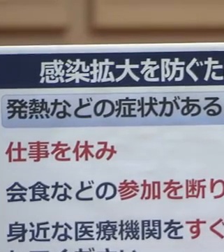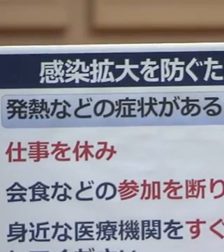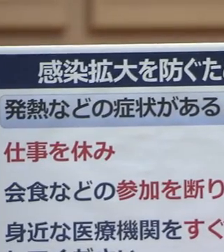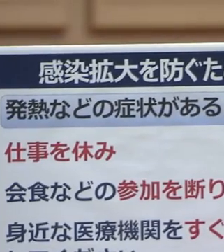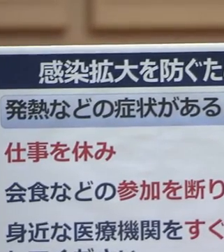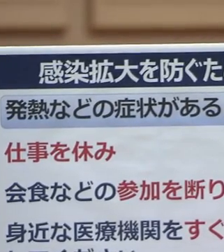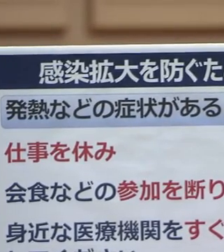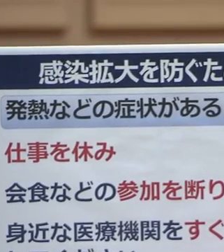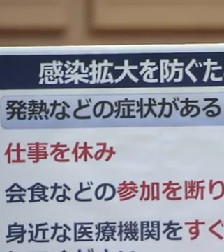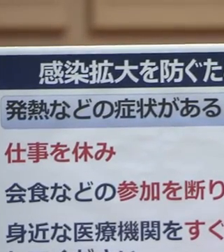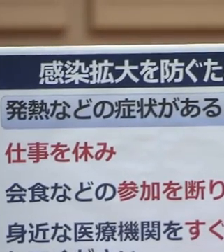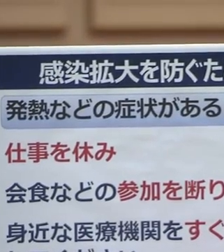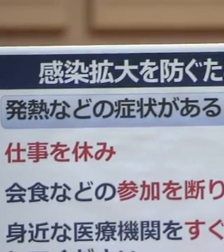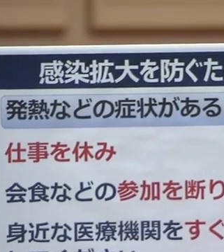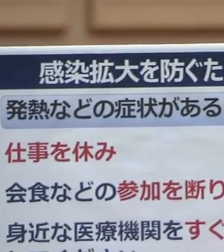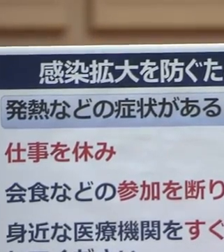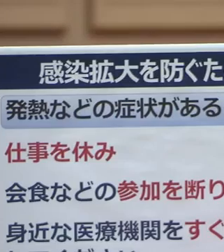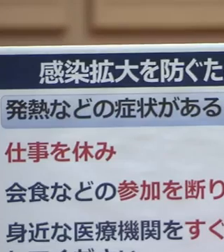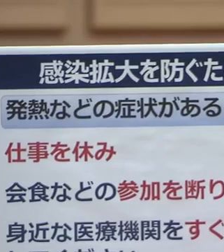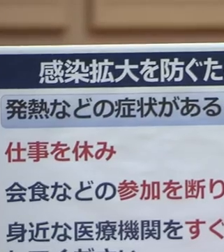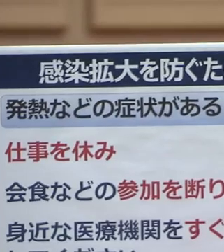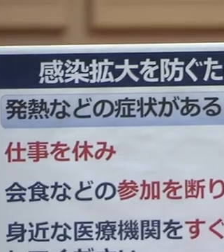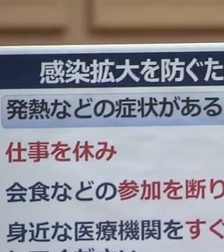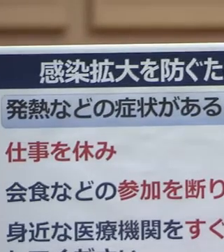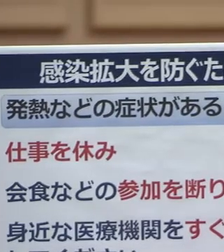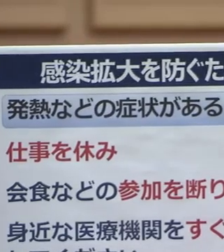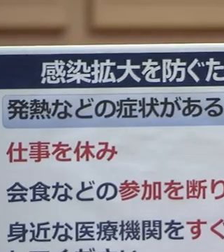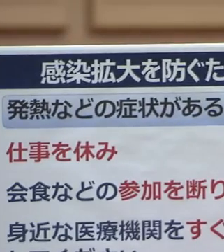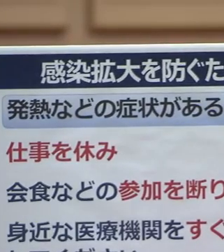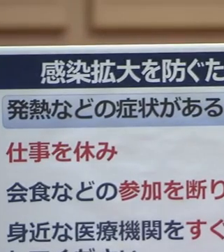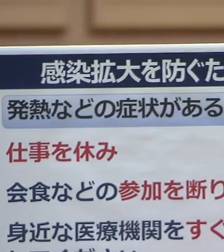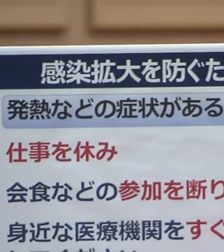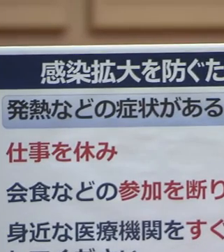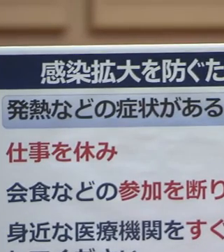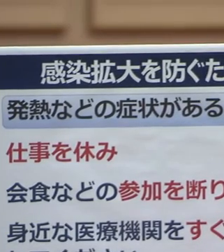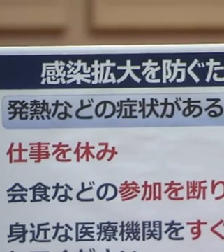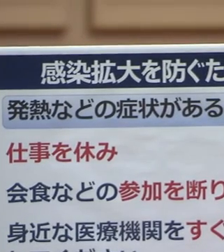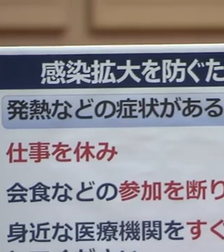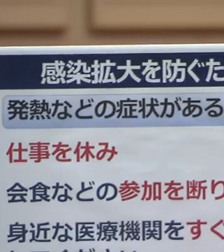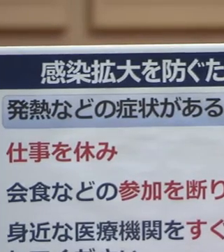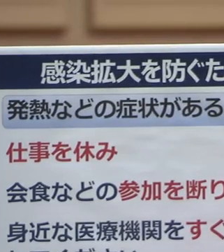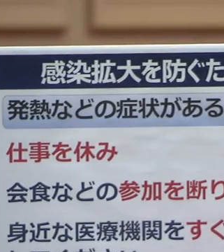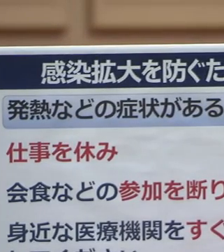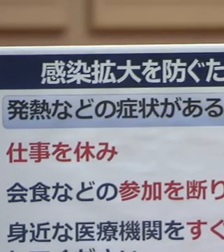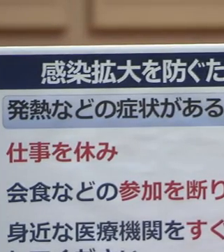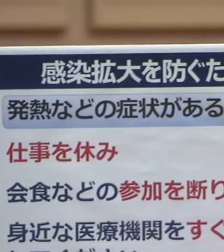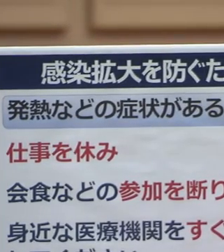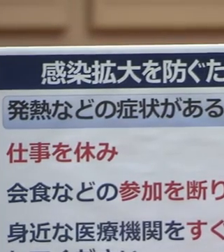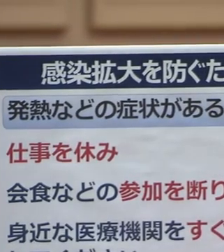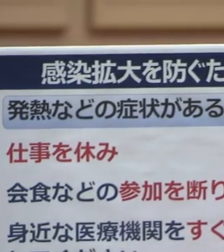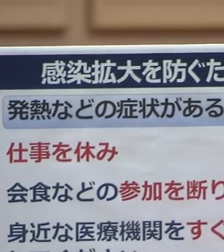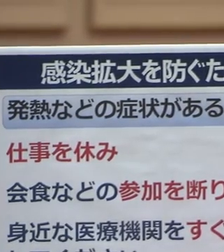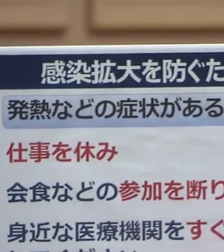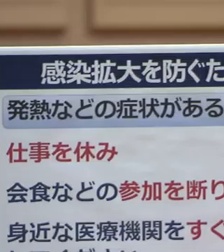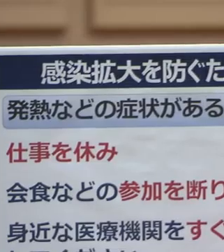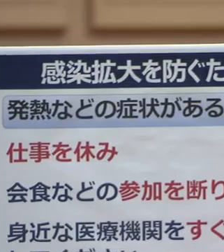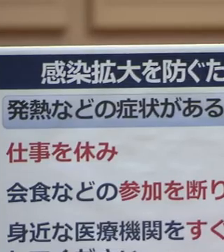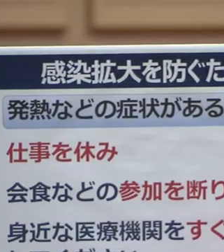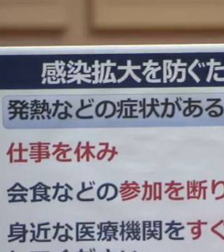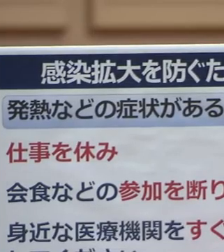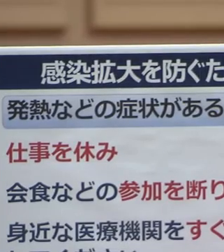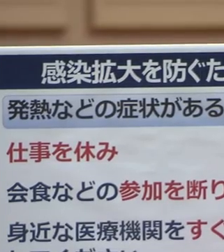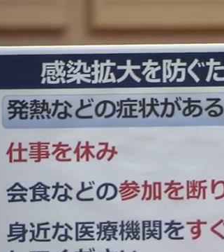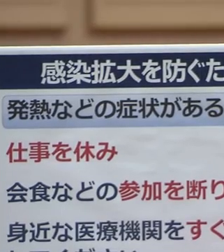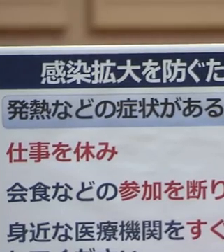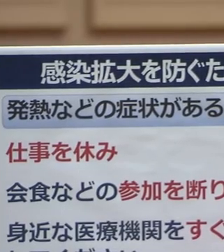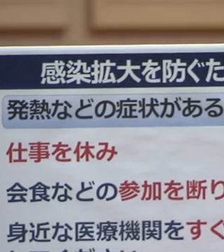み、ありますかね、会食をなどの参加を断り、そして身